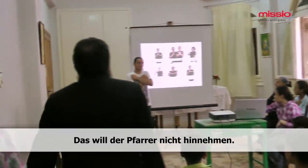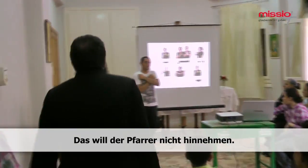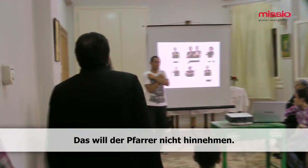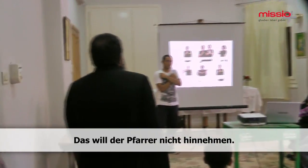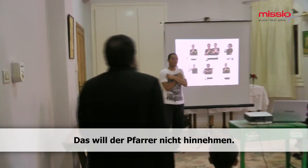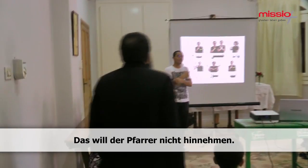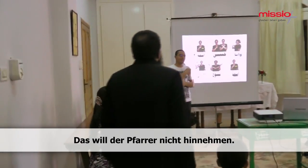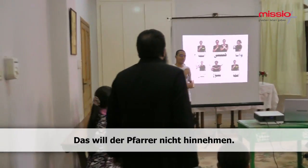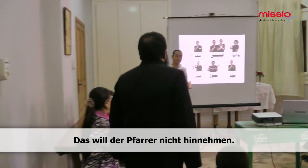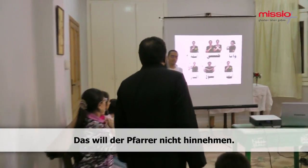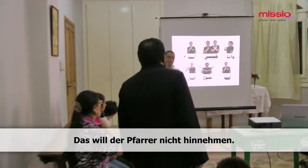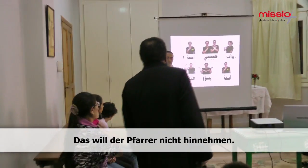Bulos nicht hinnehmen.